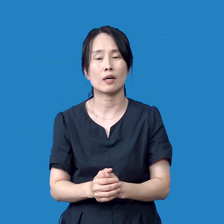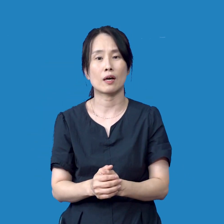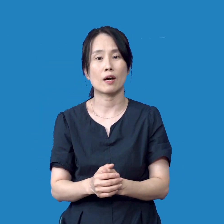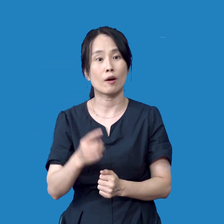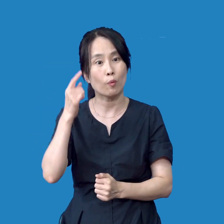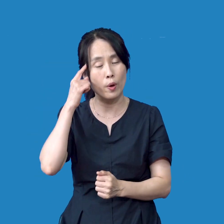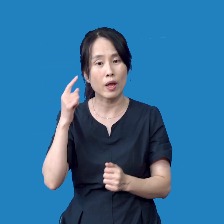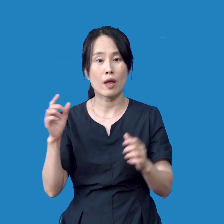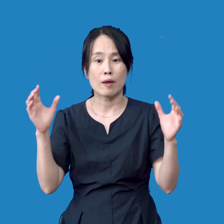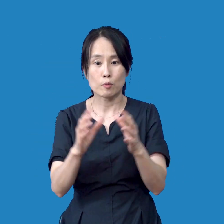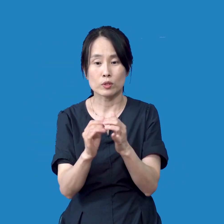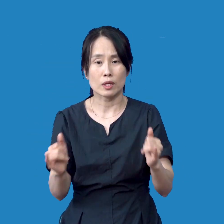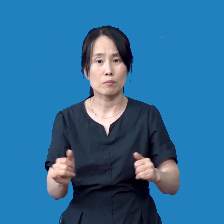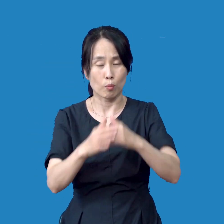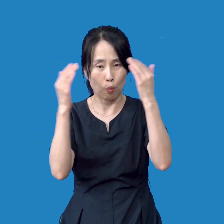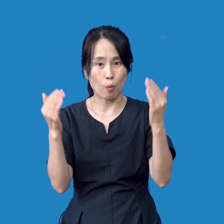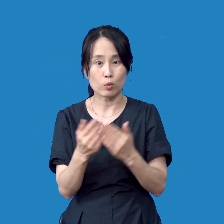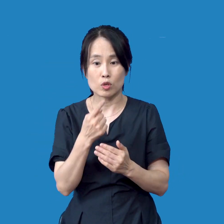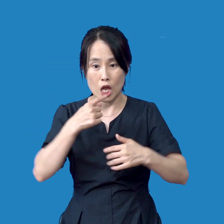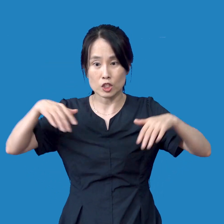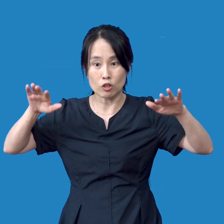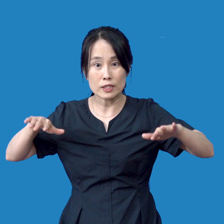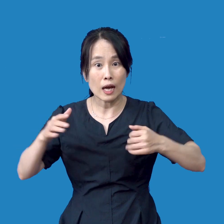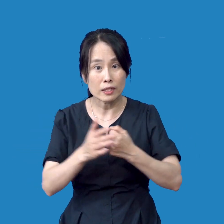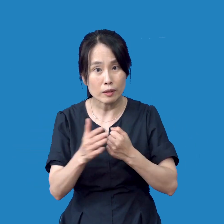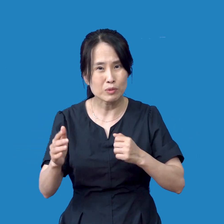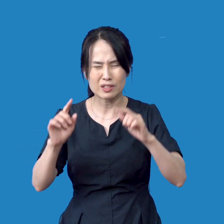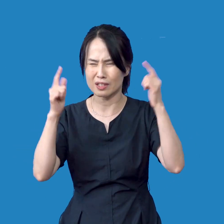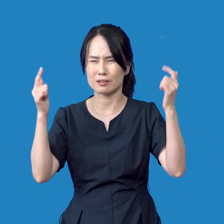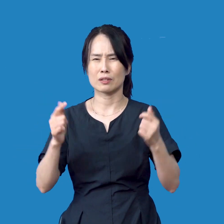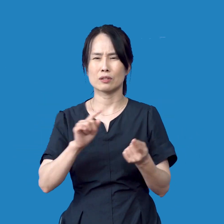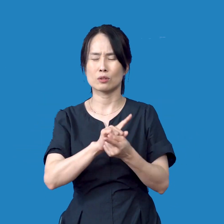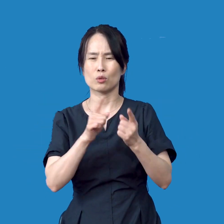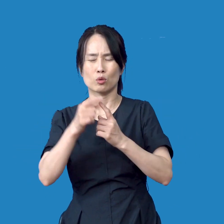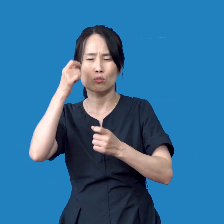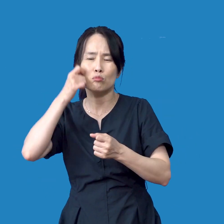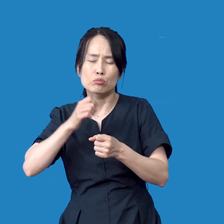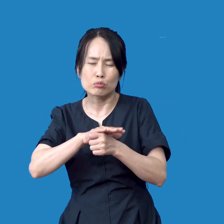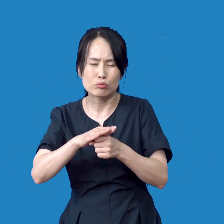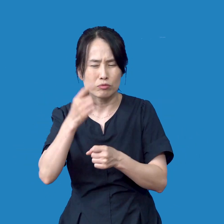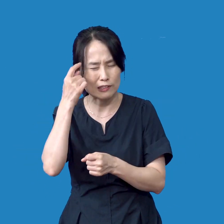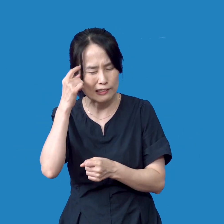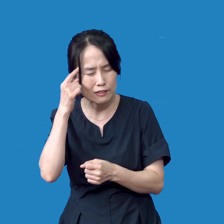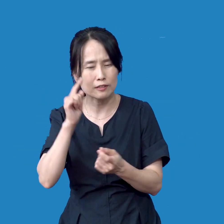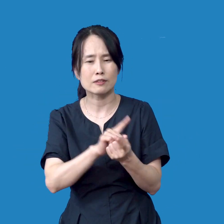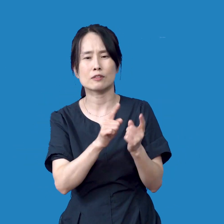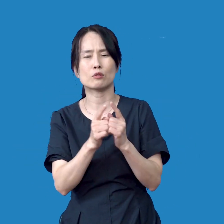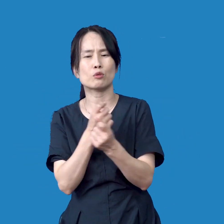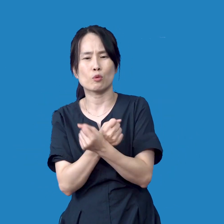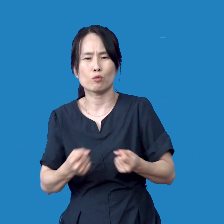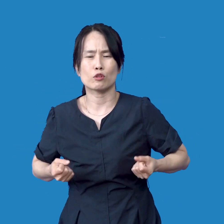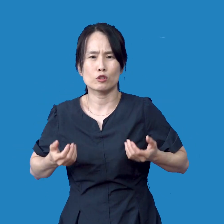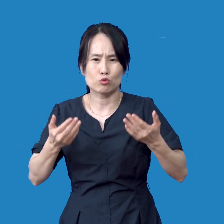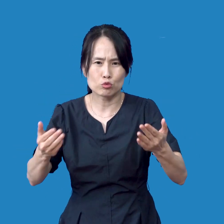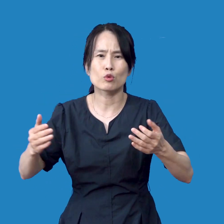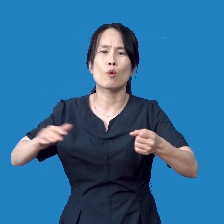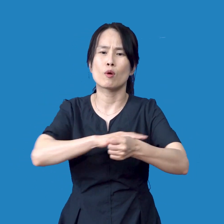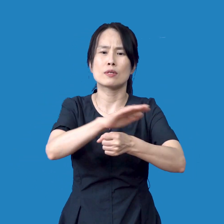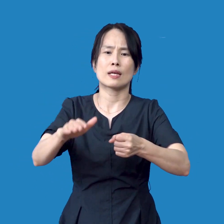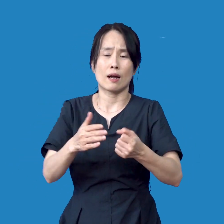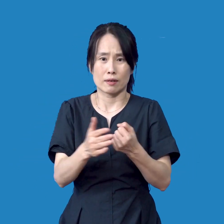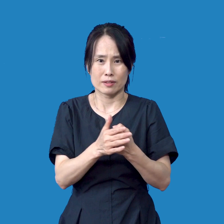다 천사라서 그런 것이 아닙니다. 서로 불쌍히 여기고 서로 용서하고 사랑하기